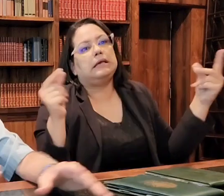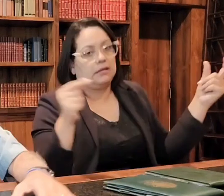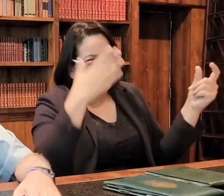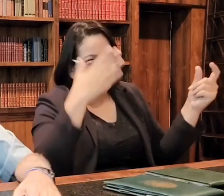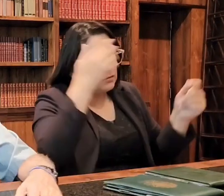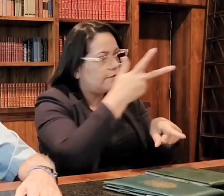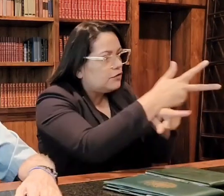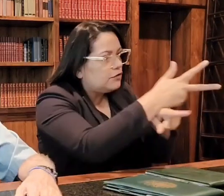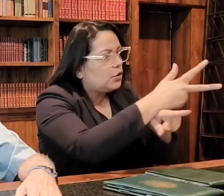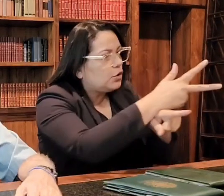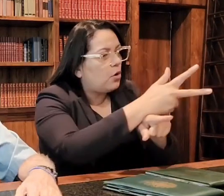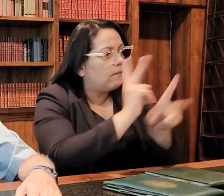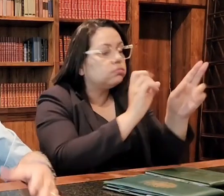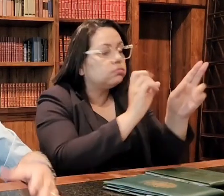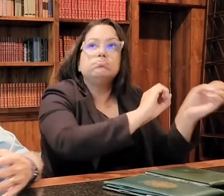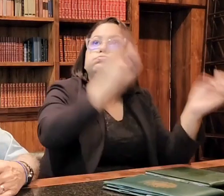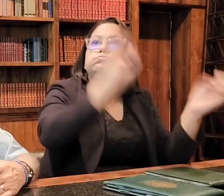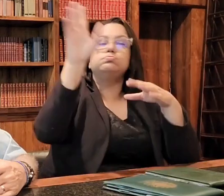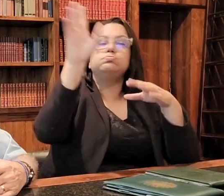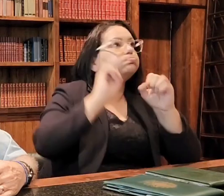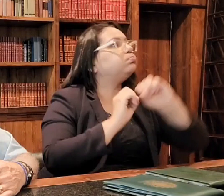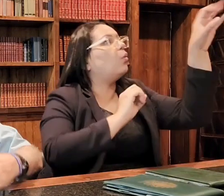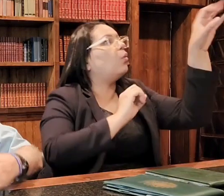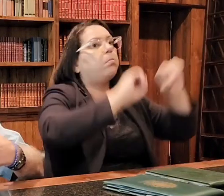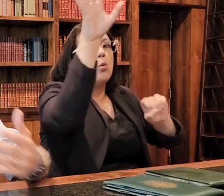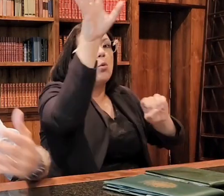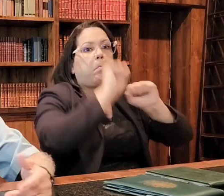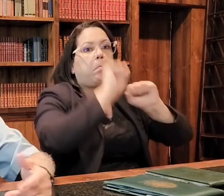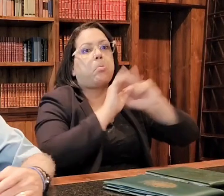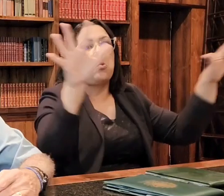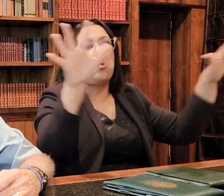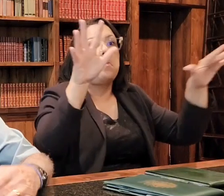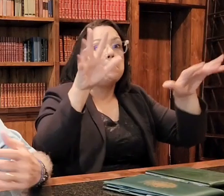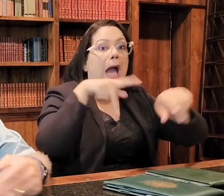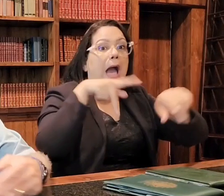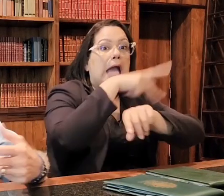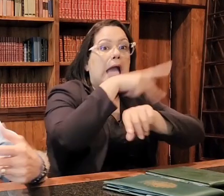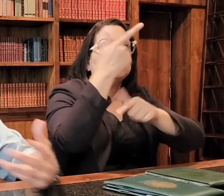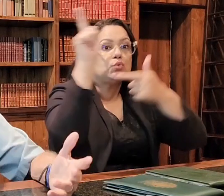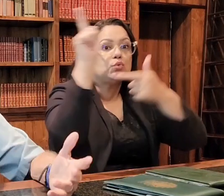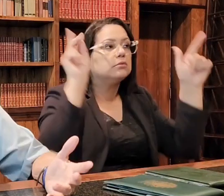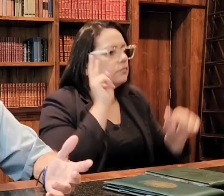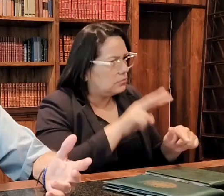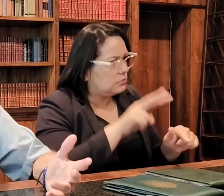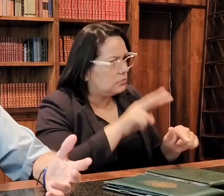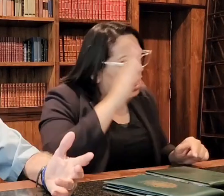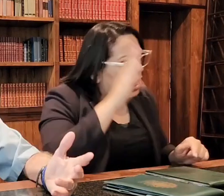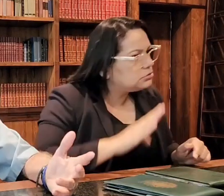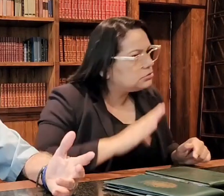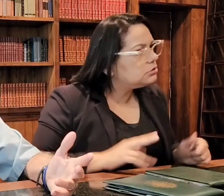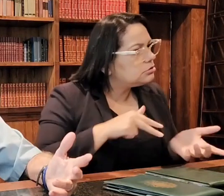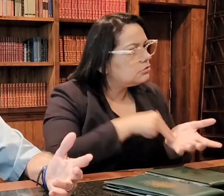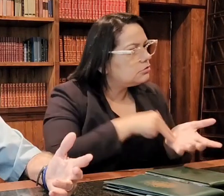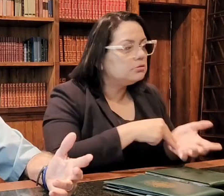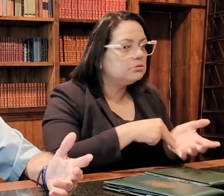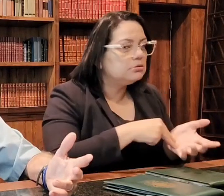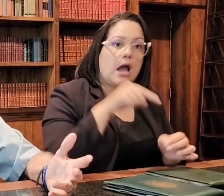Brasil. Aqui dentro, despertou na cabeça de milhões de pessoas